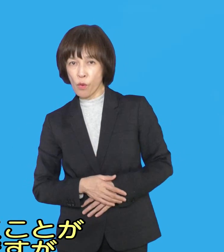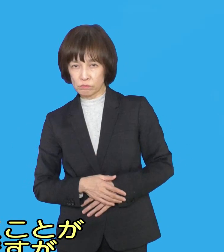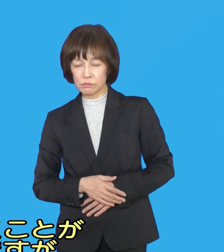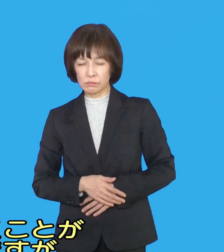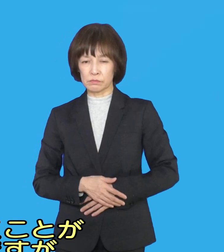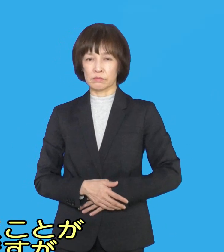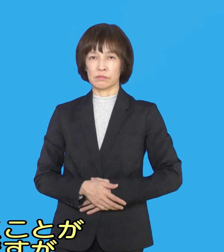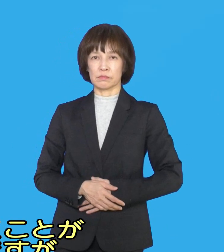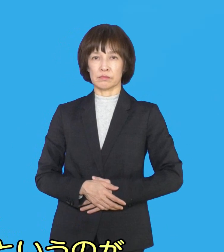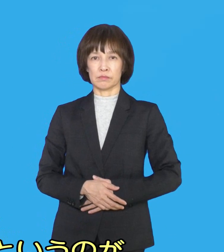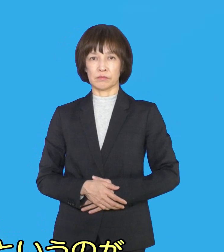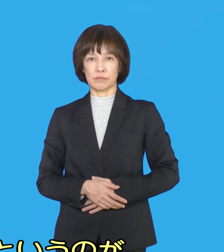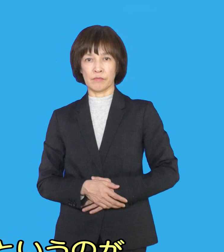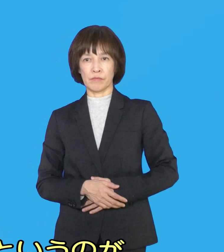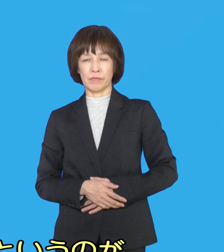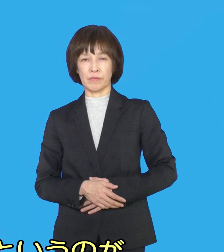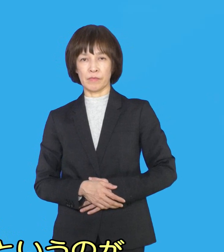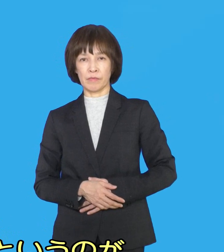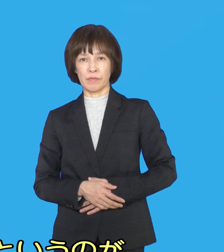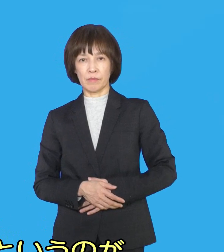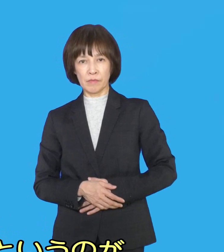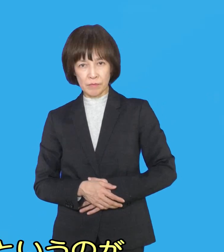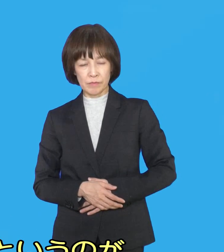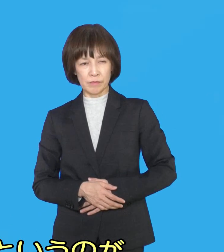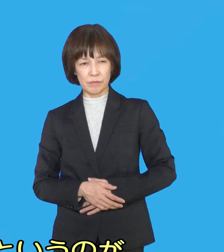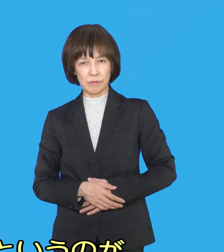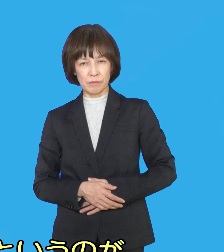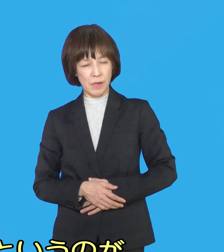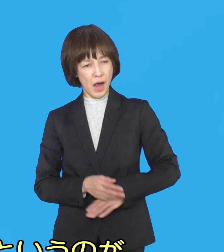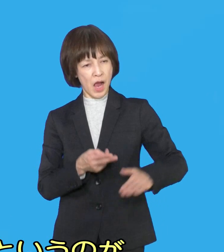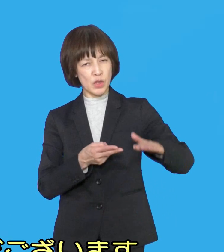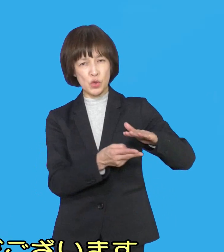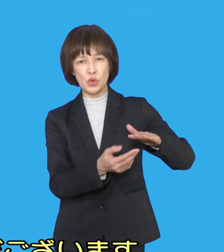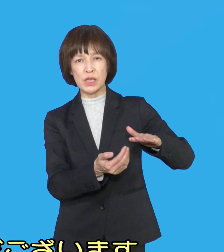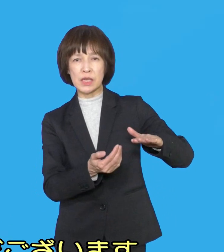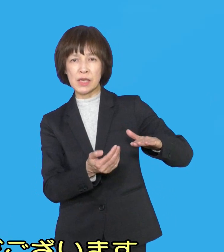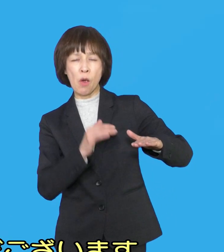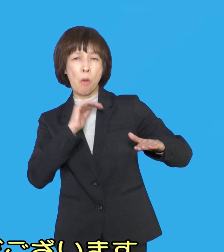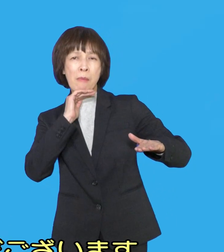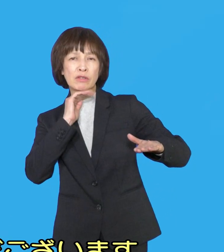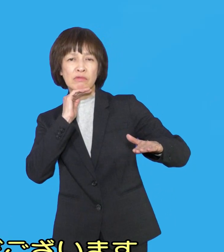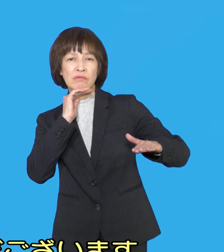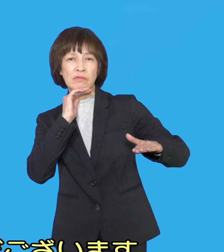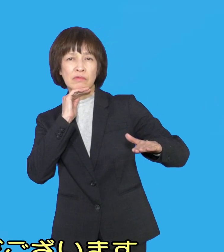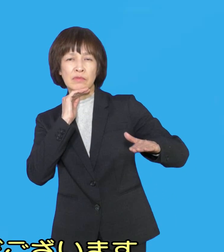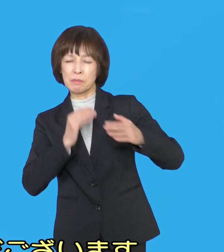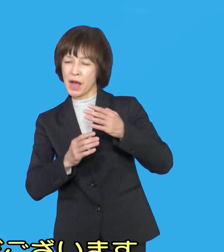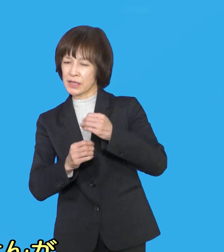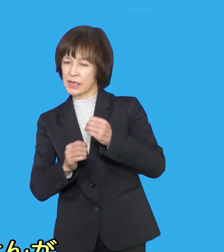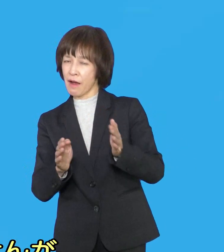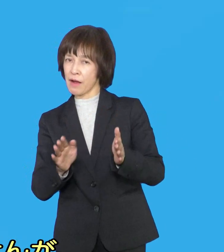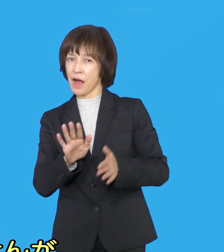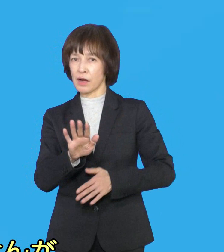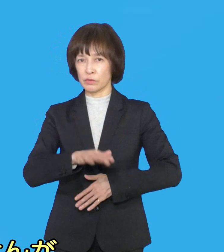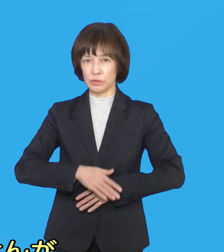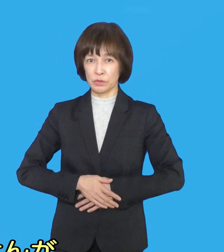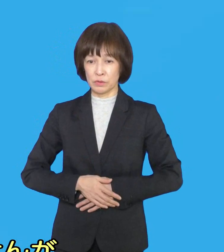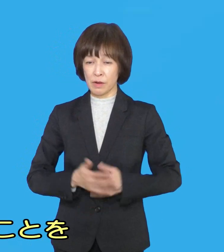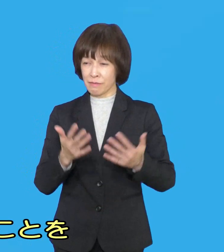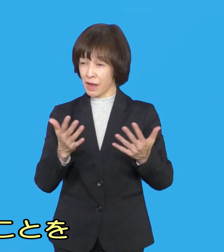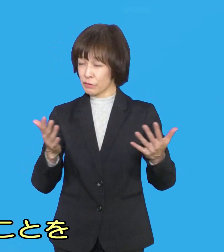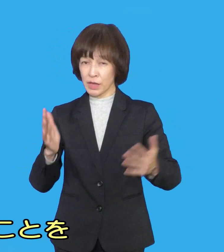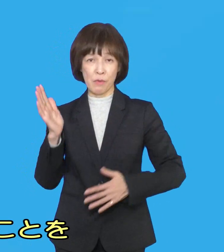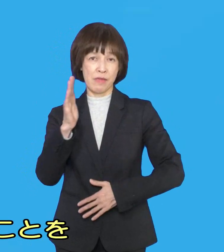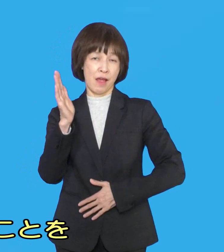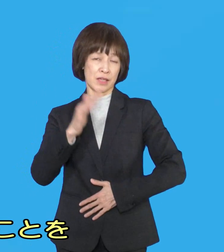ことが前提になっていますが、やはりそれでも待っていただく期間というのが発生しているケースがございます。多くはありません